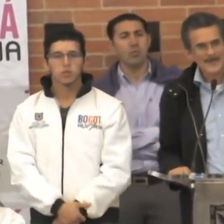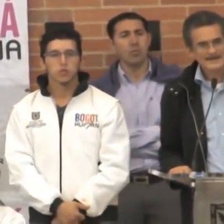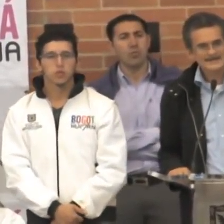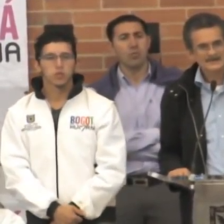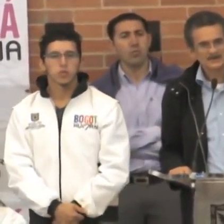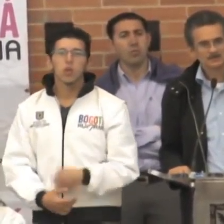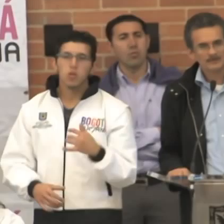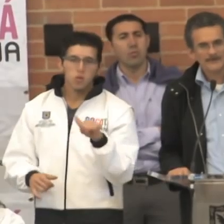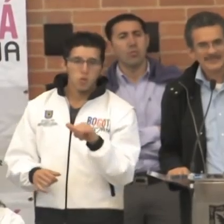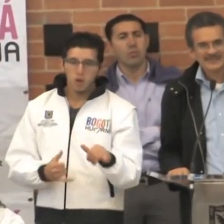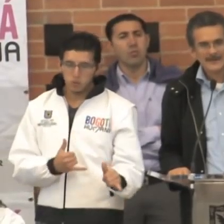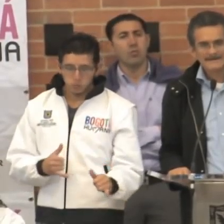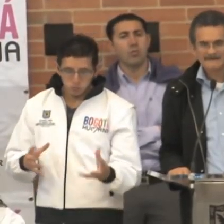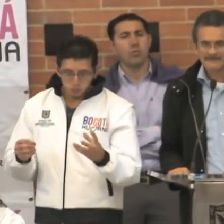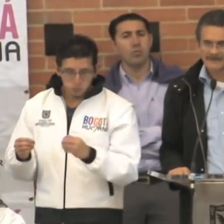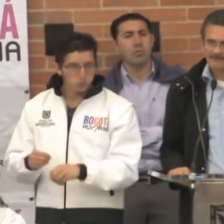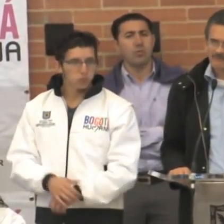aseo.